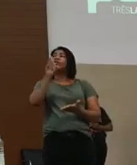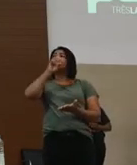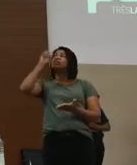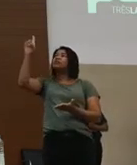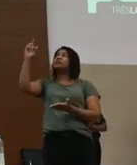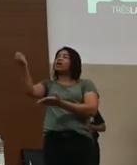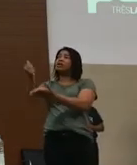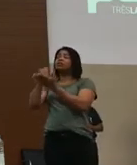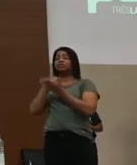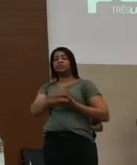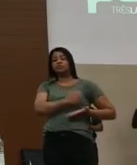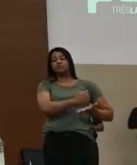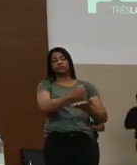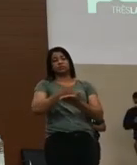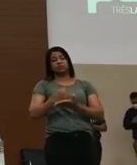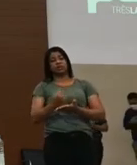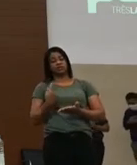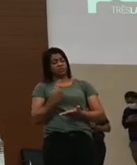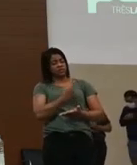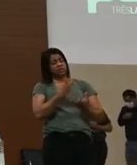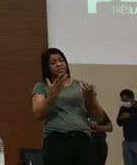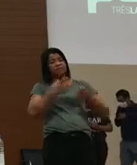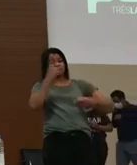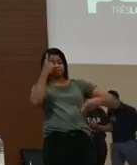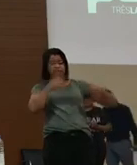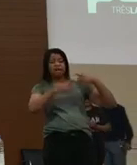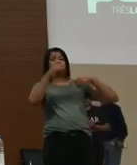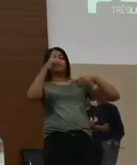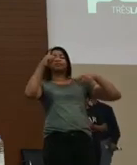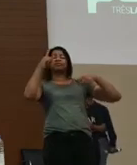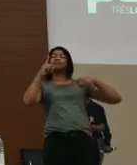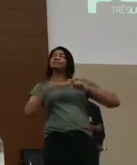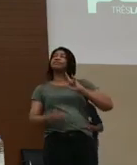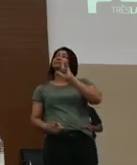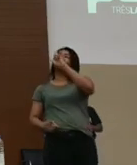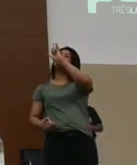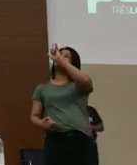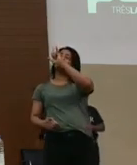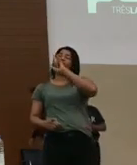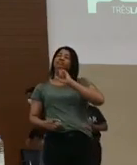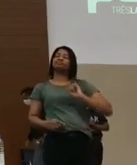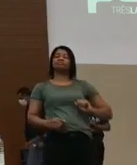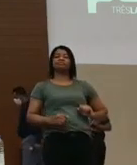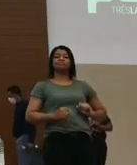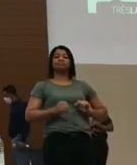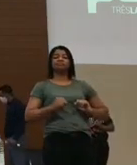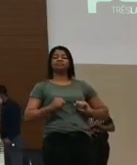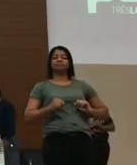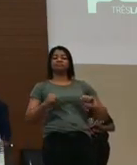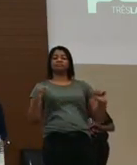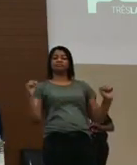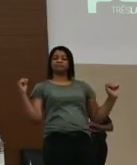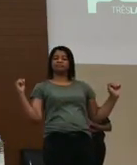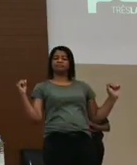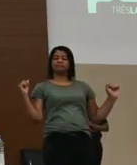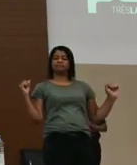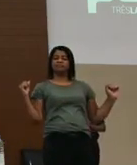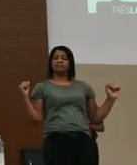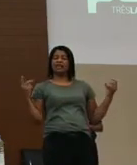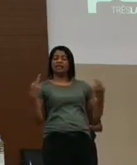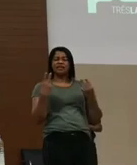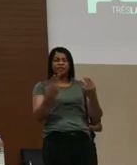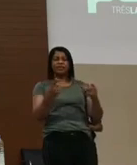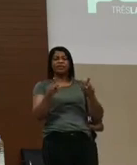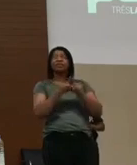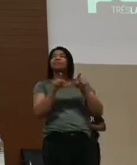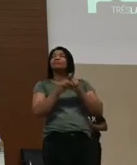nos ajude a avançar, ó Deus querido, amando ao Senhor e amando, Senhor Deus querido, como o Senhor